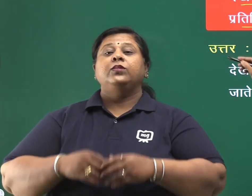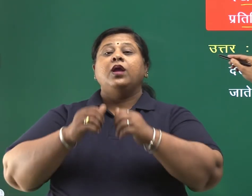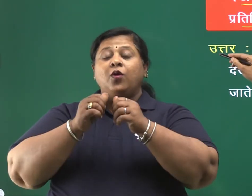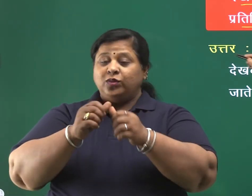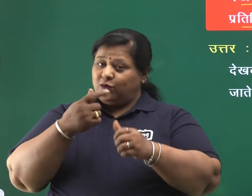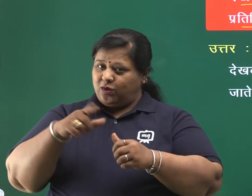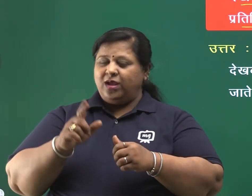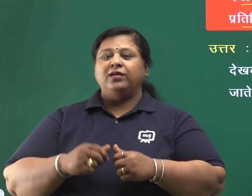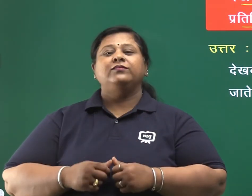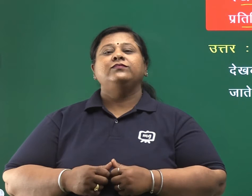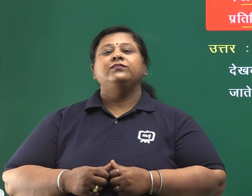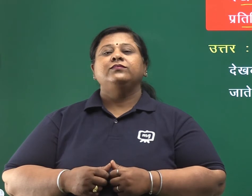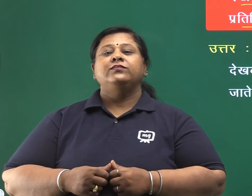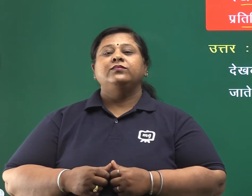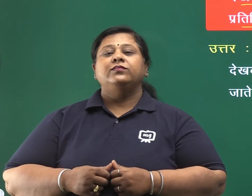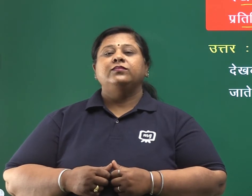उत्तर होगा